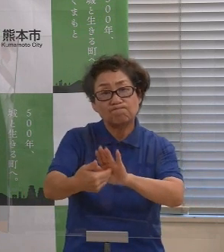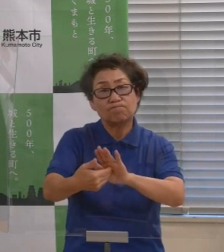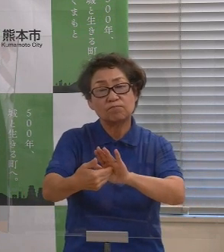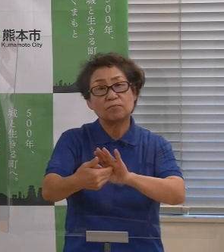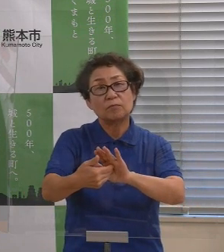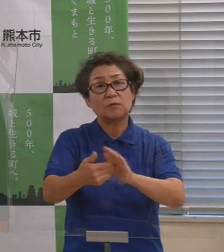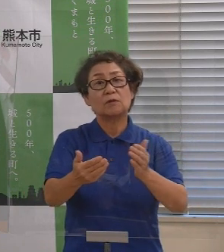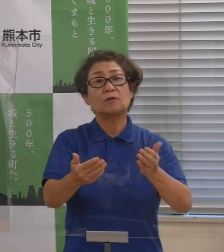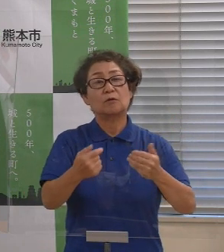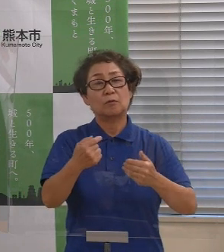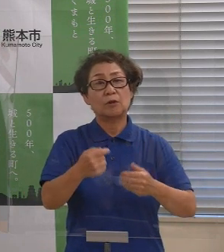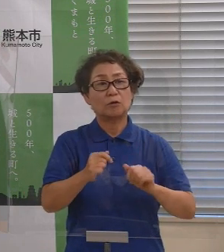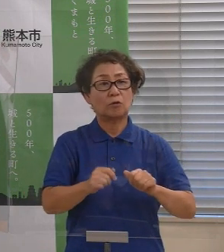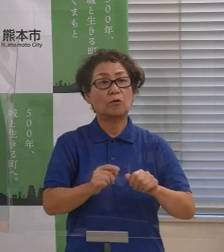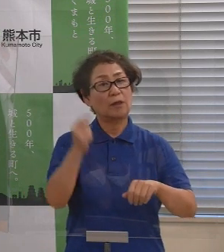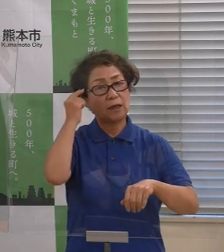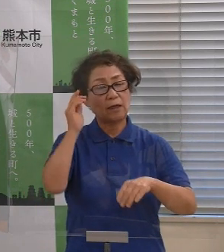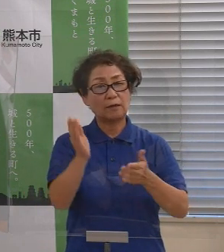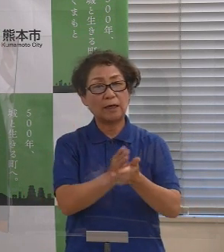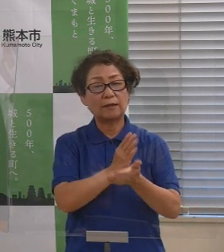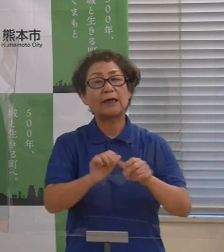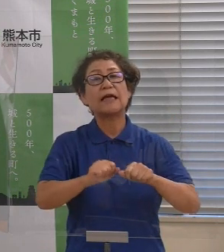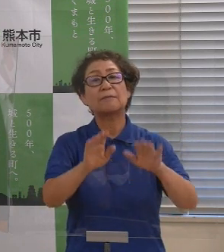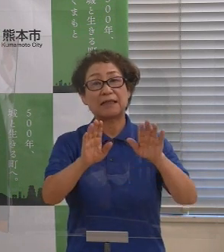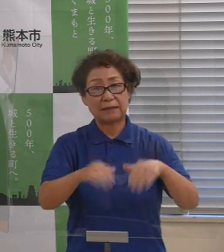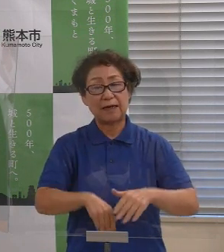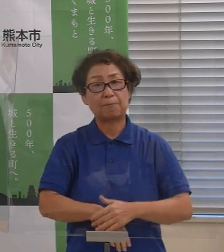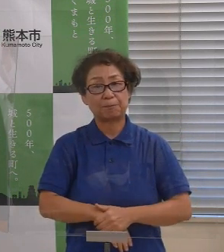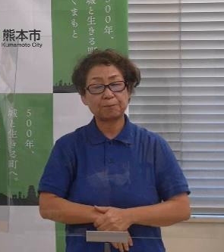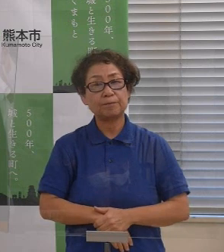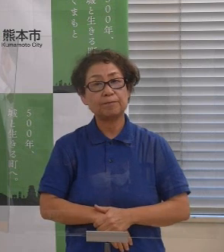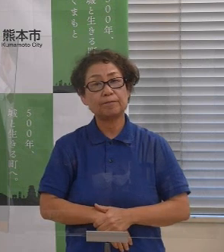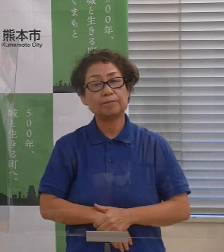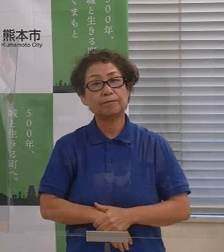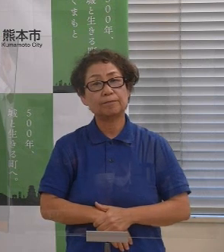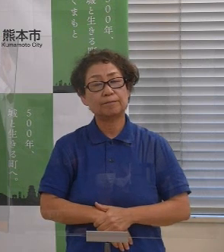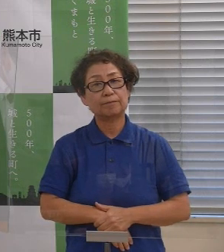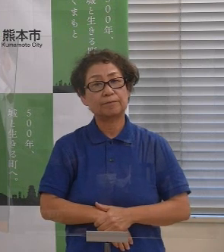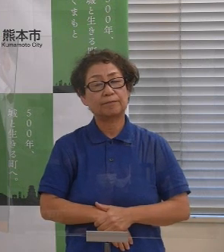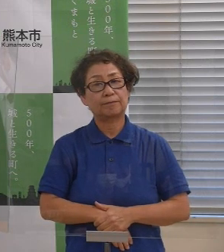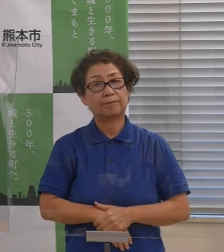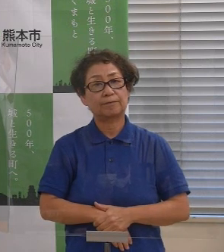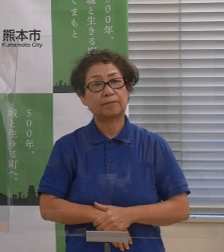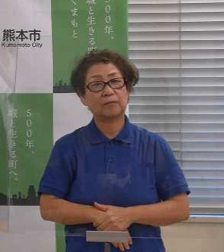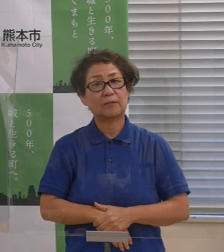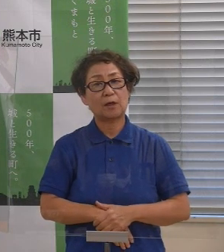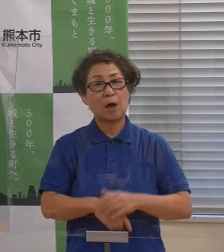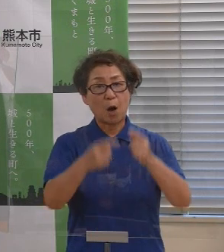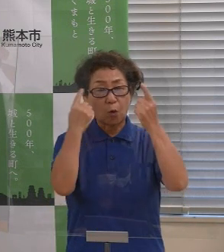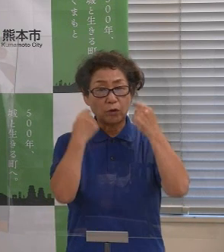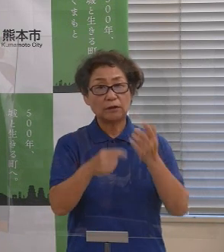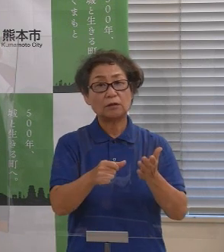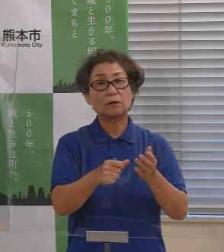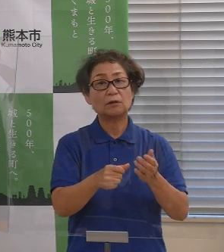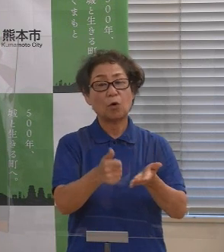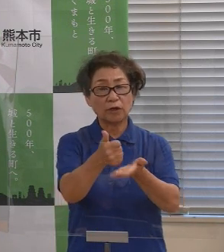で、そういう対応を取ったということであります。ですから、やはり顧客名簿